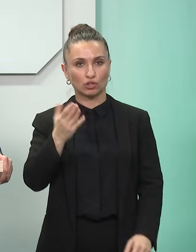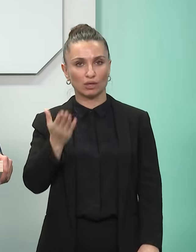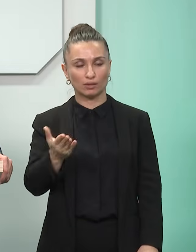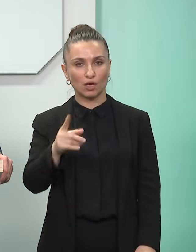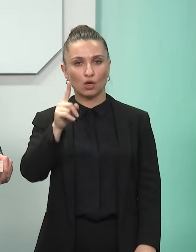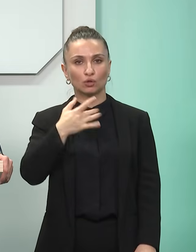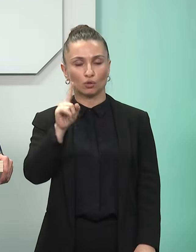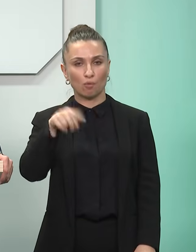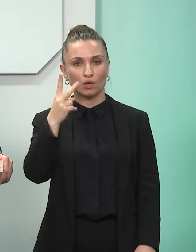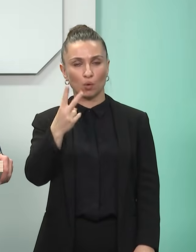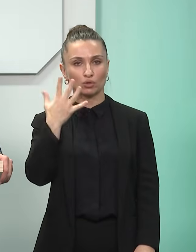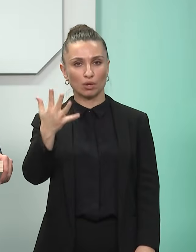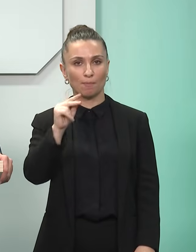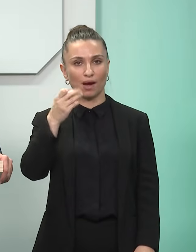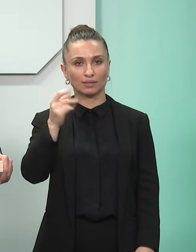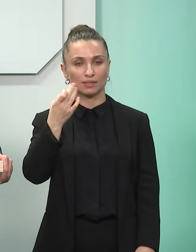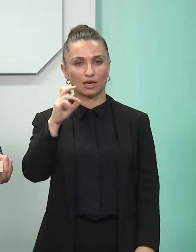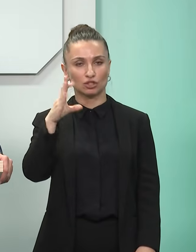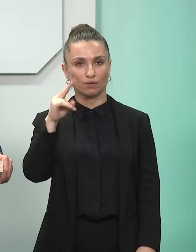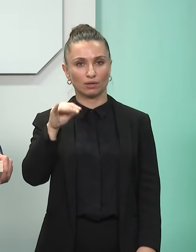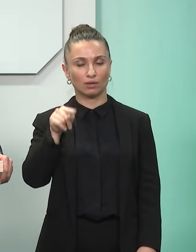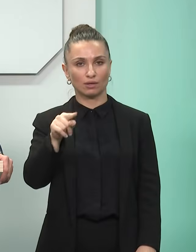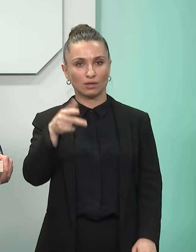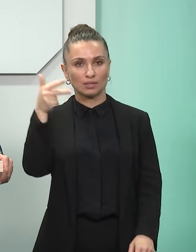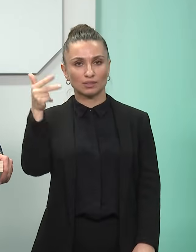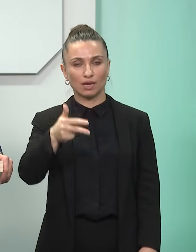6,29%. ნომერი 25 პაატა ზაქარეიშვილი